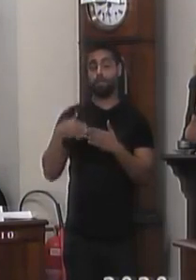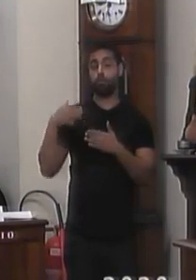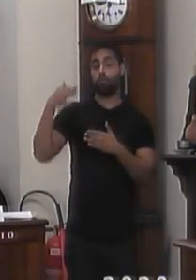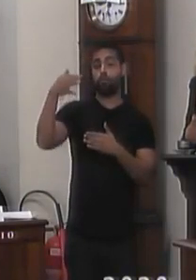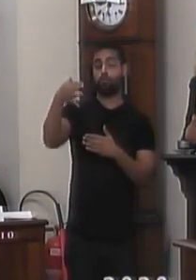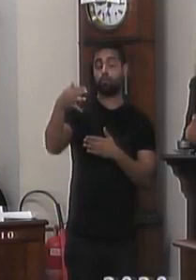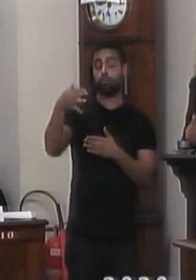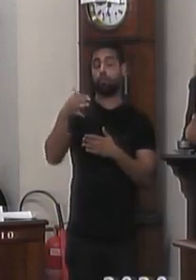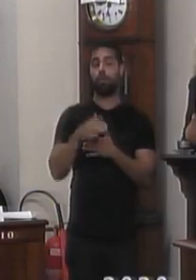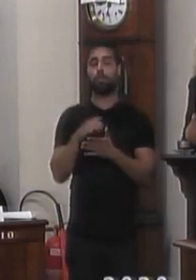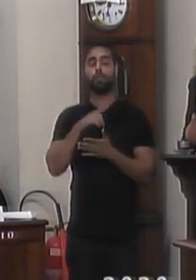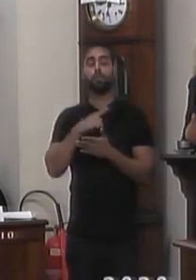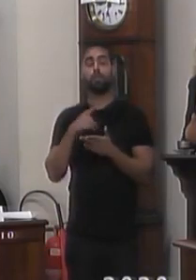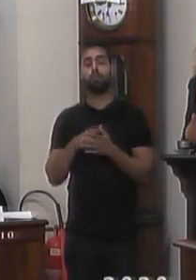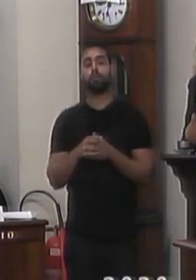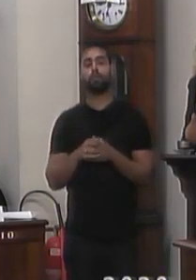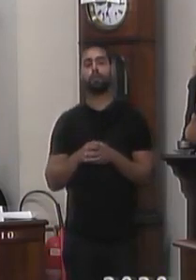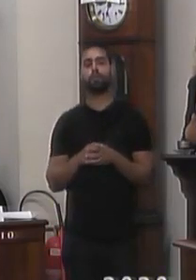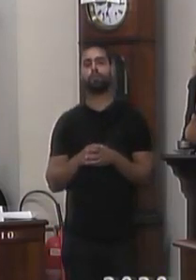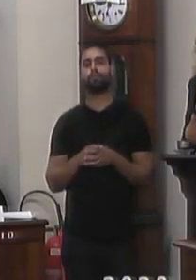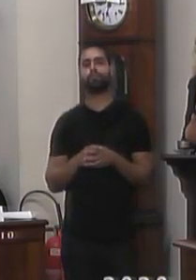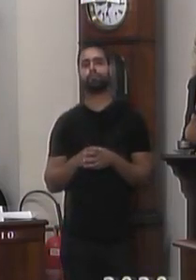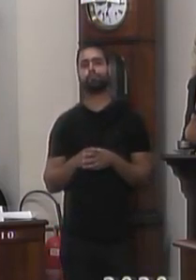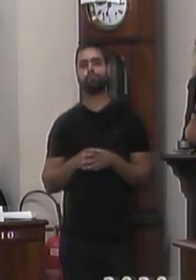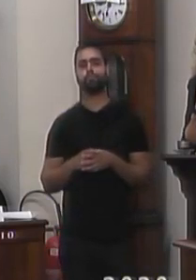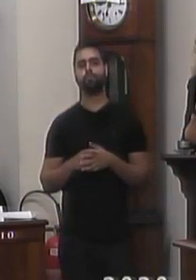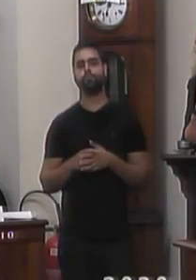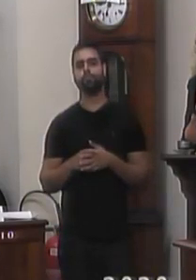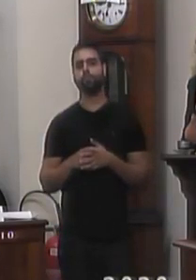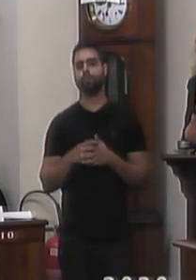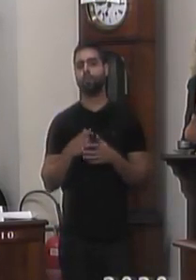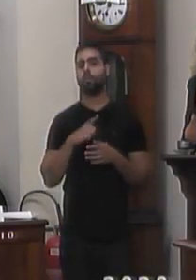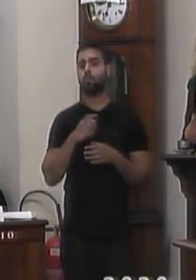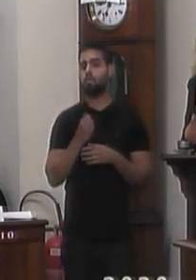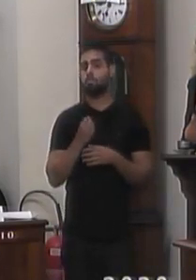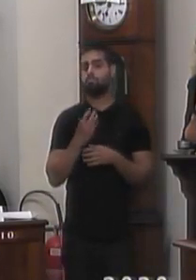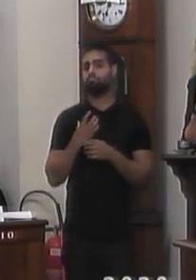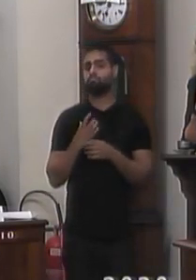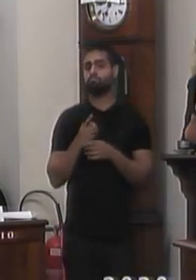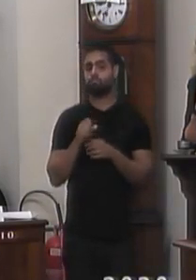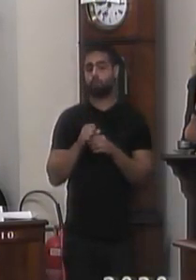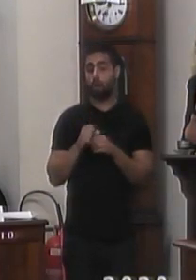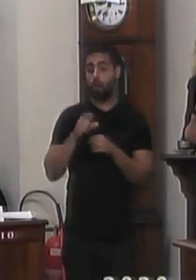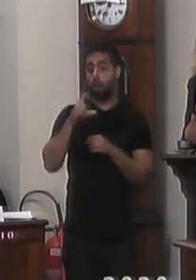a gente tem aí uma boa aumento de arrecadação aí.